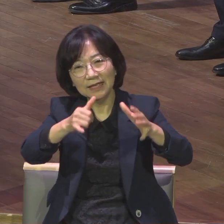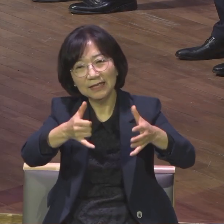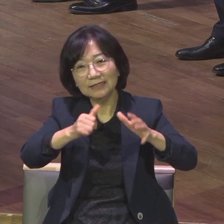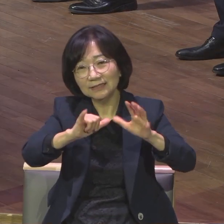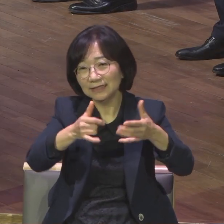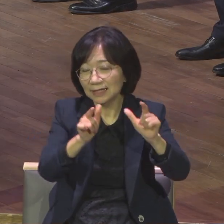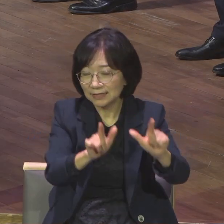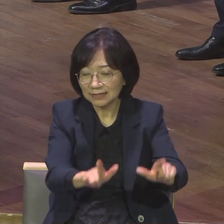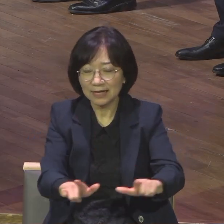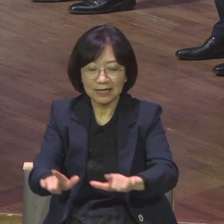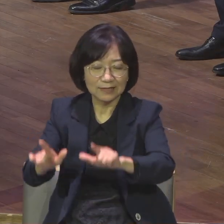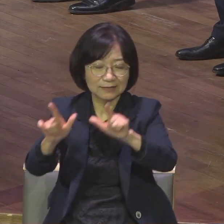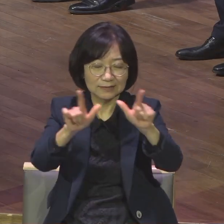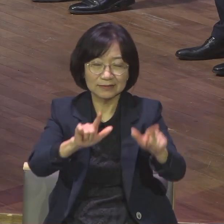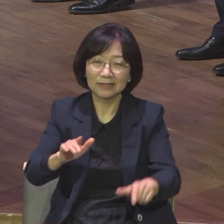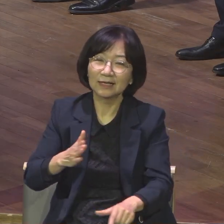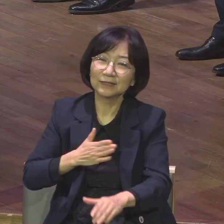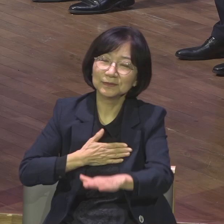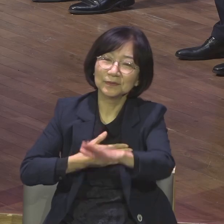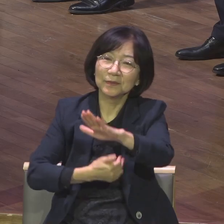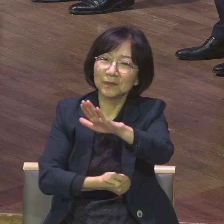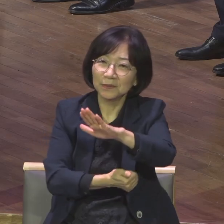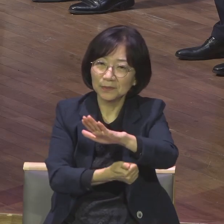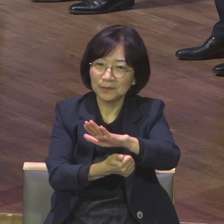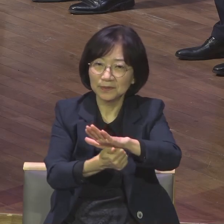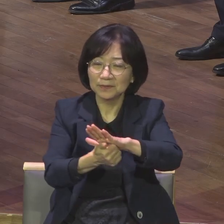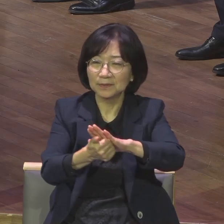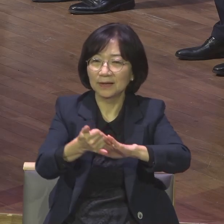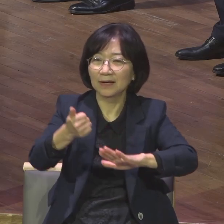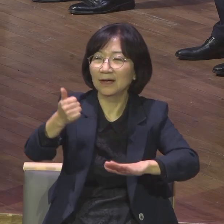이 땅에 사는 내